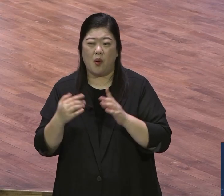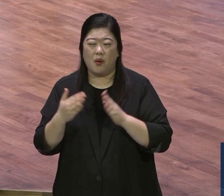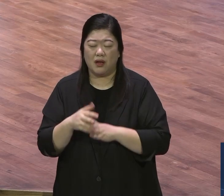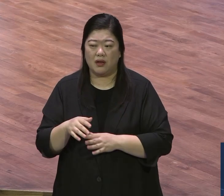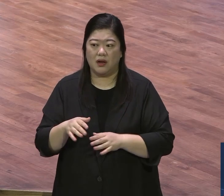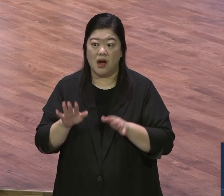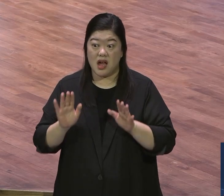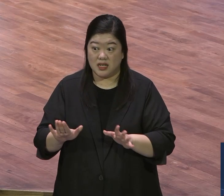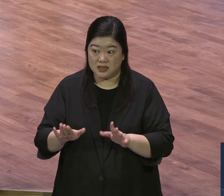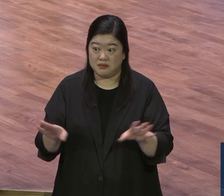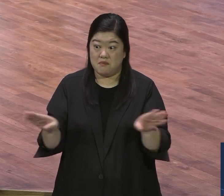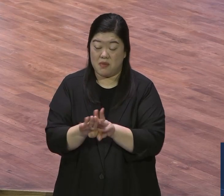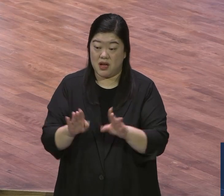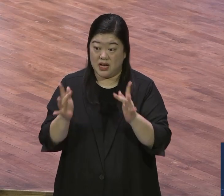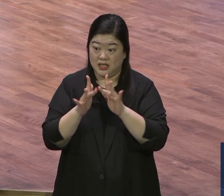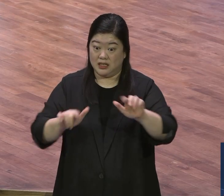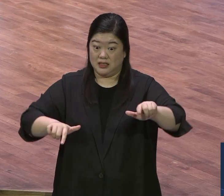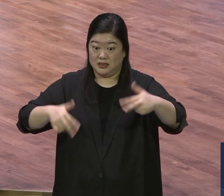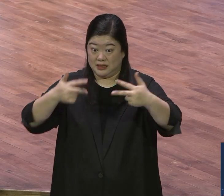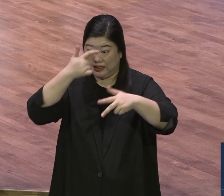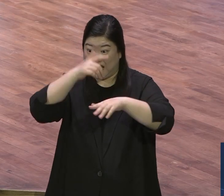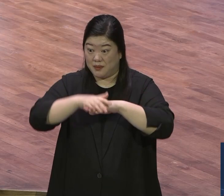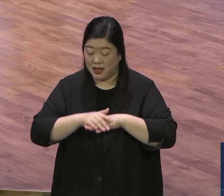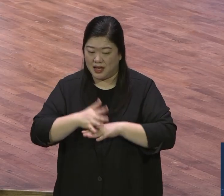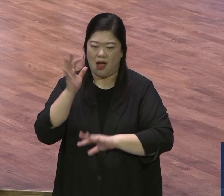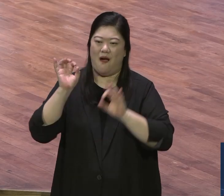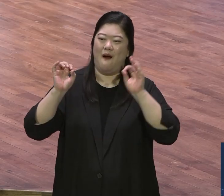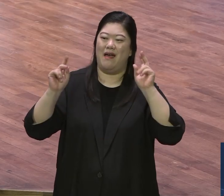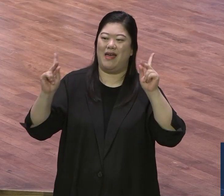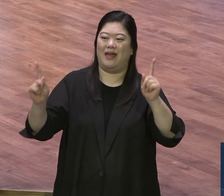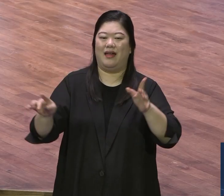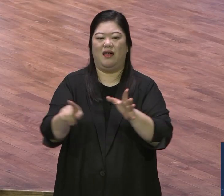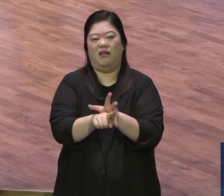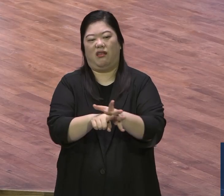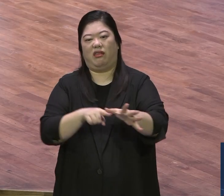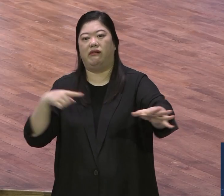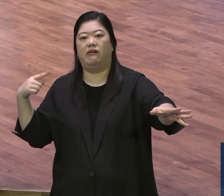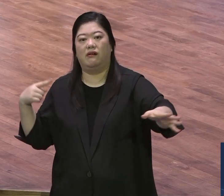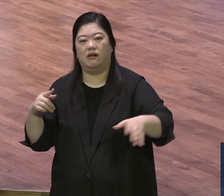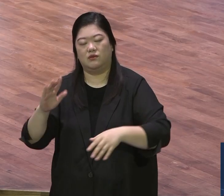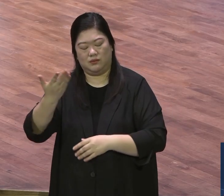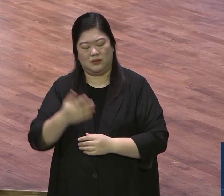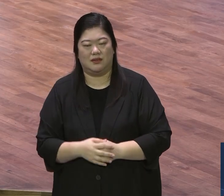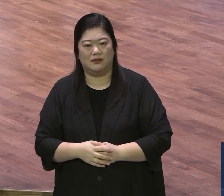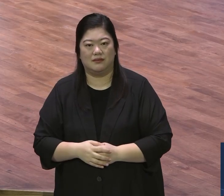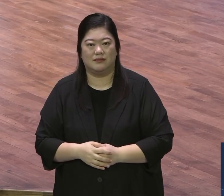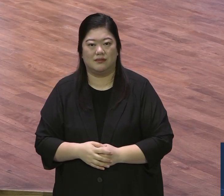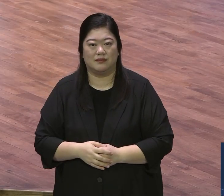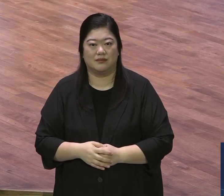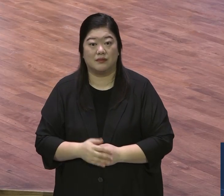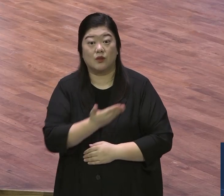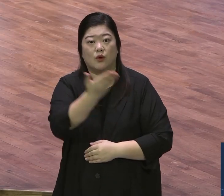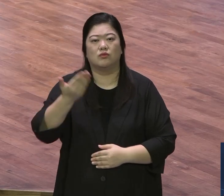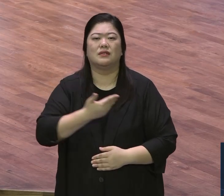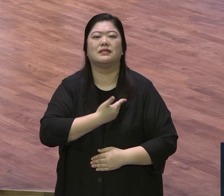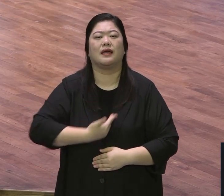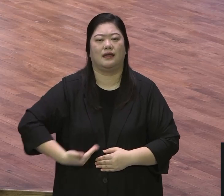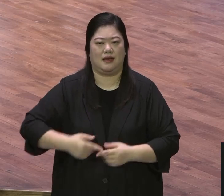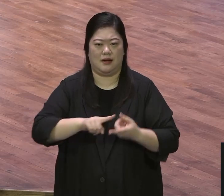다 도태된데 누구만 남느냐 절대 보금체질 가진 제자만 남아요 우리 예원교는 제자 공동체인 줄